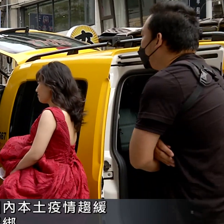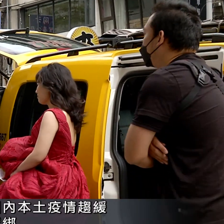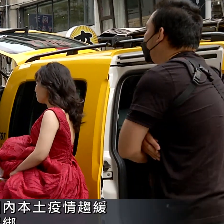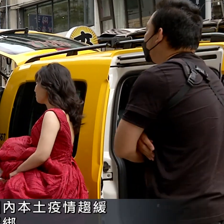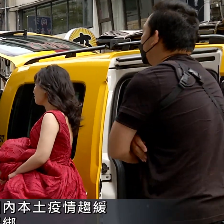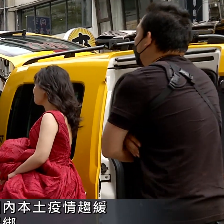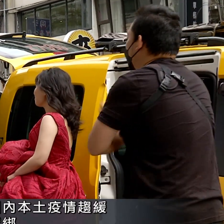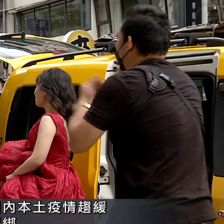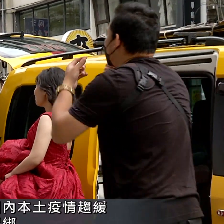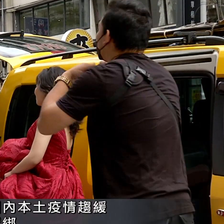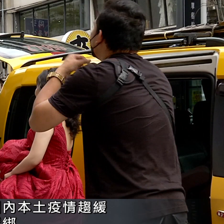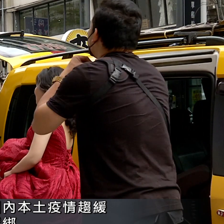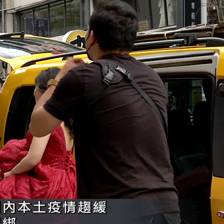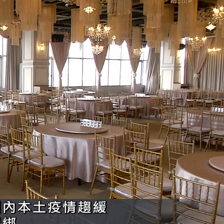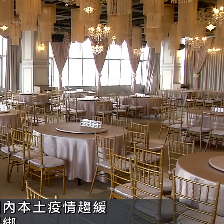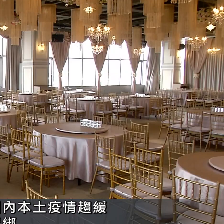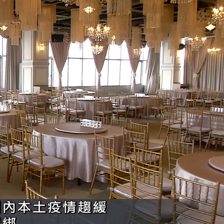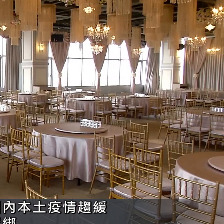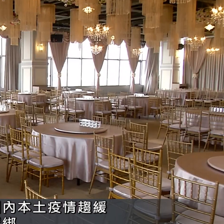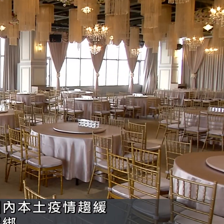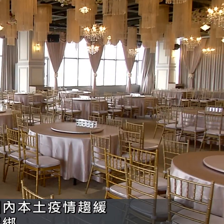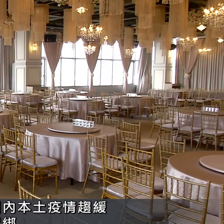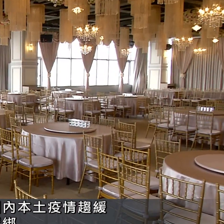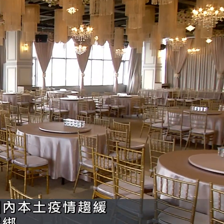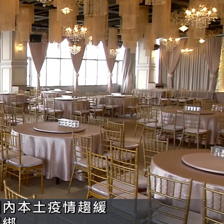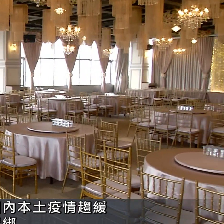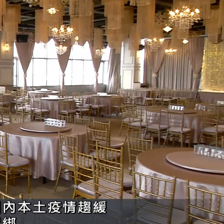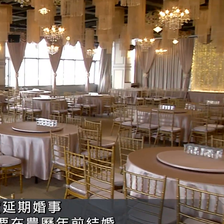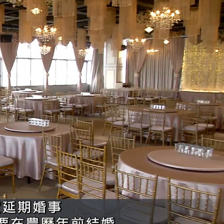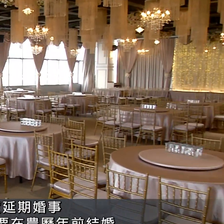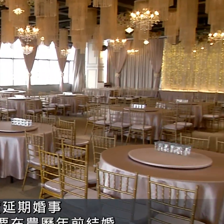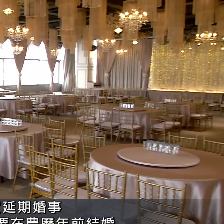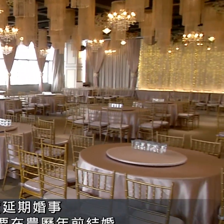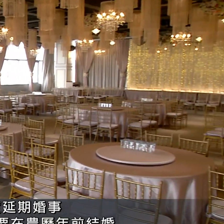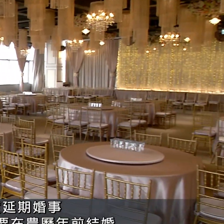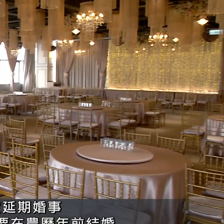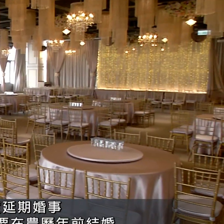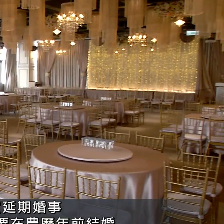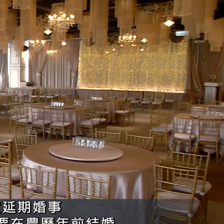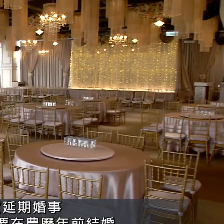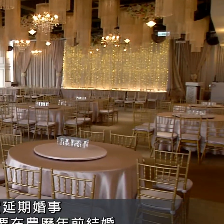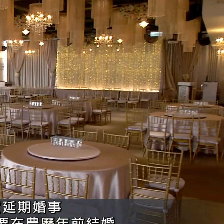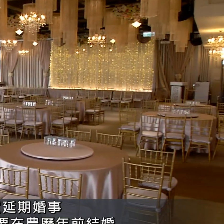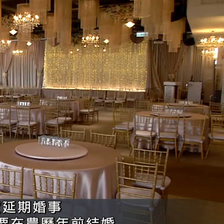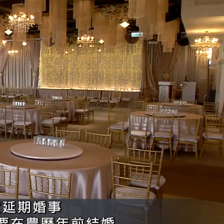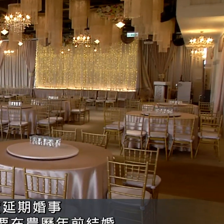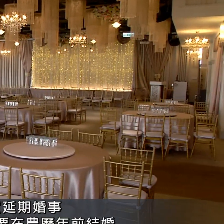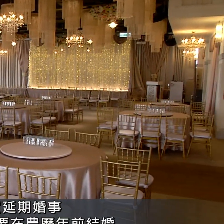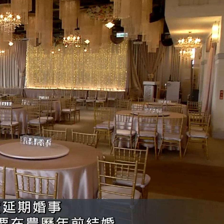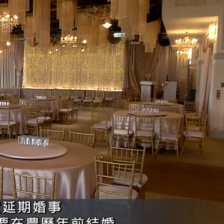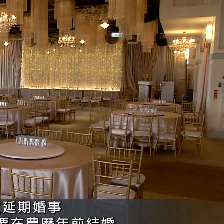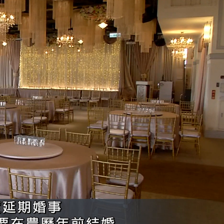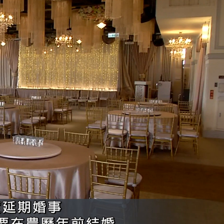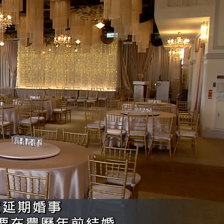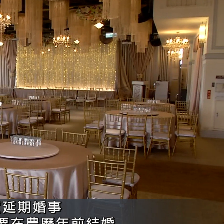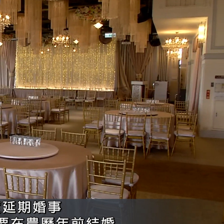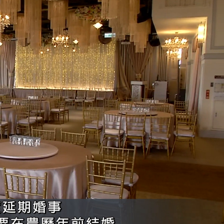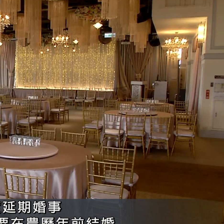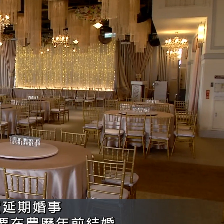国内本土疫情趋缓，婚宴防疫规则松绑，新人们不想再度延期婚事，纷纷抢快，决定要在农历年